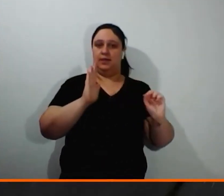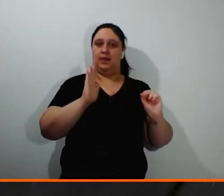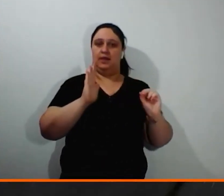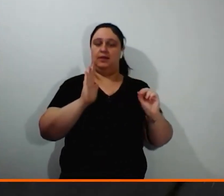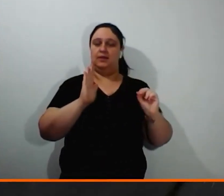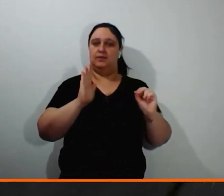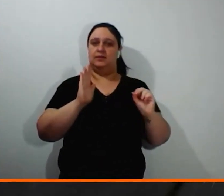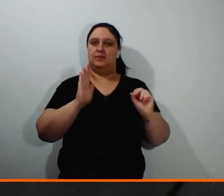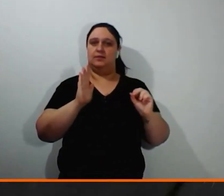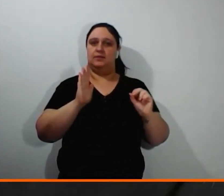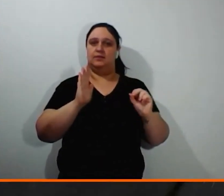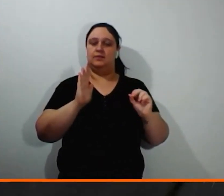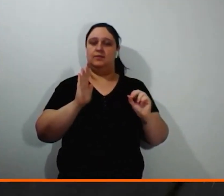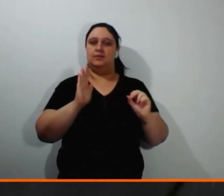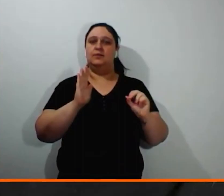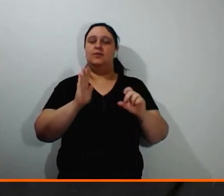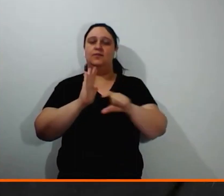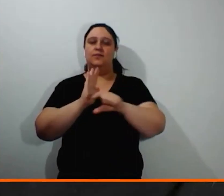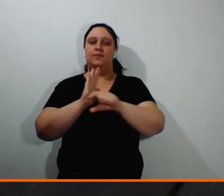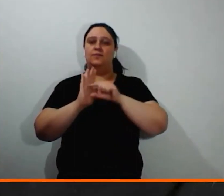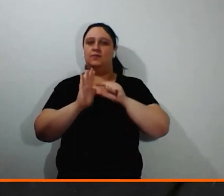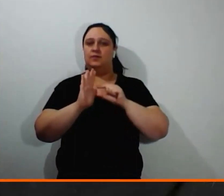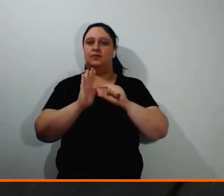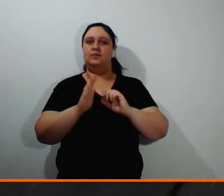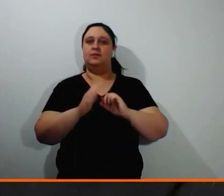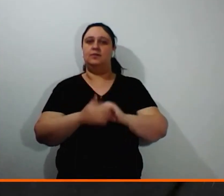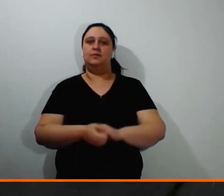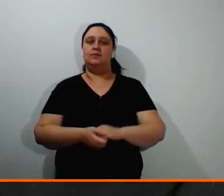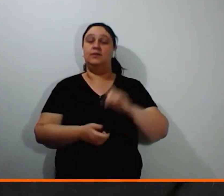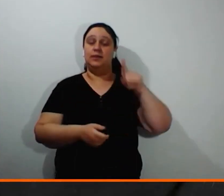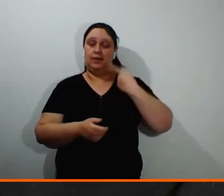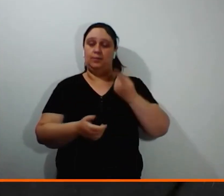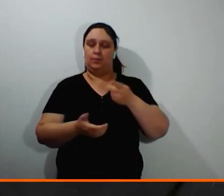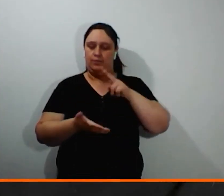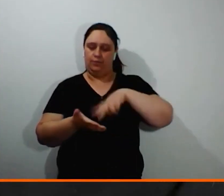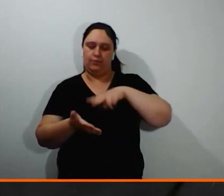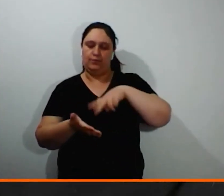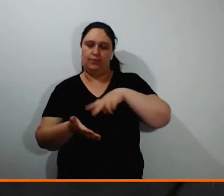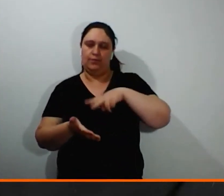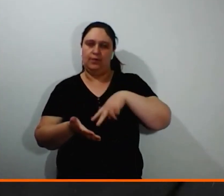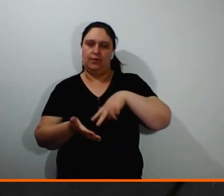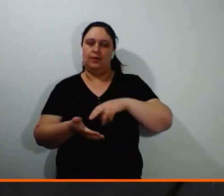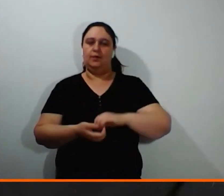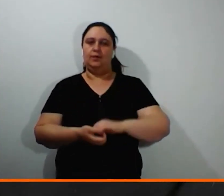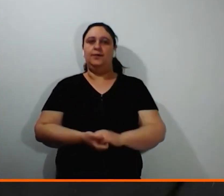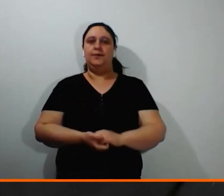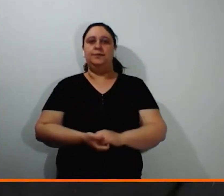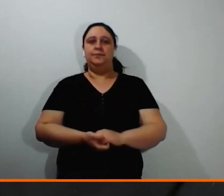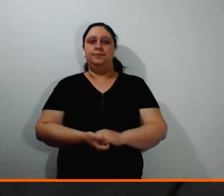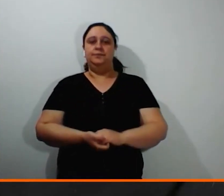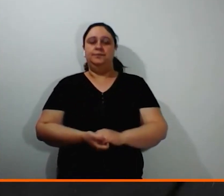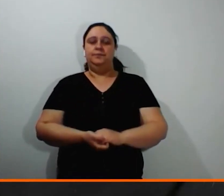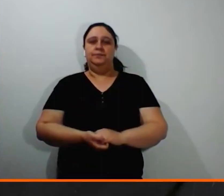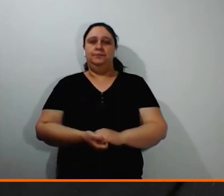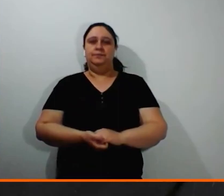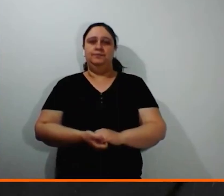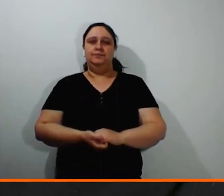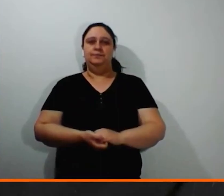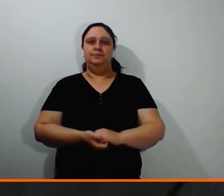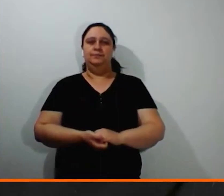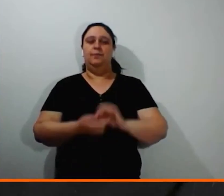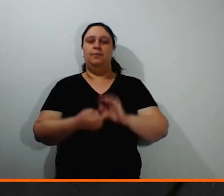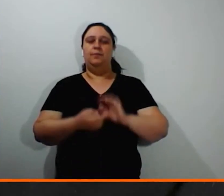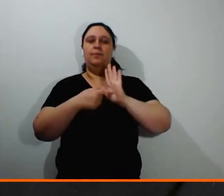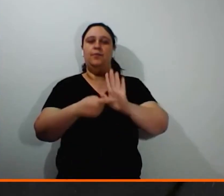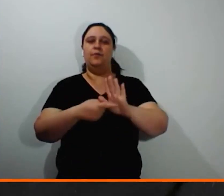Salmo 110, depois nós vamos ver esse salmo ainda mais um pouquinho mais para frente. Aqui diz que é a